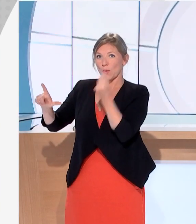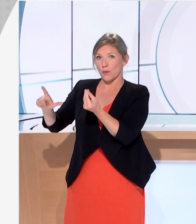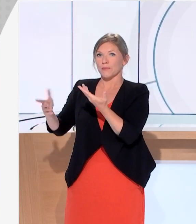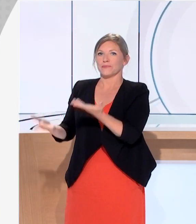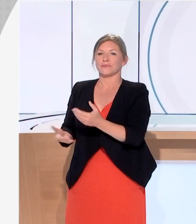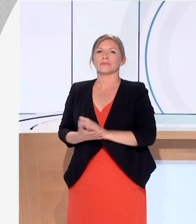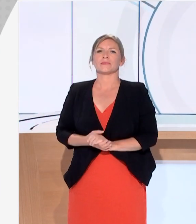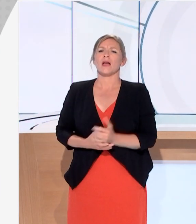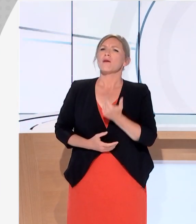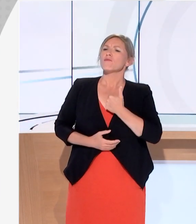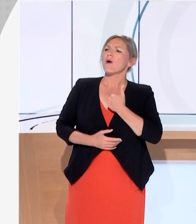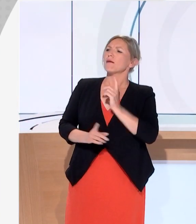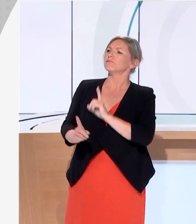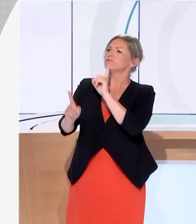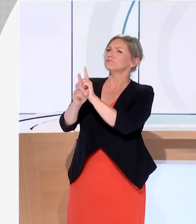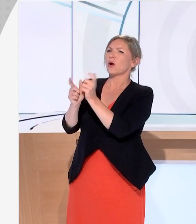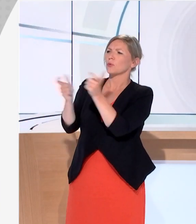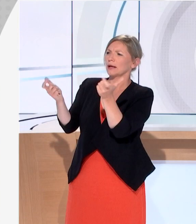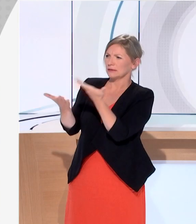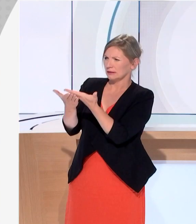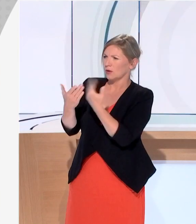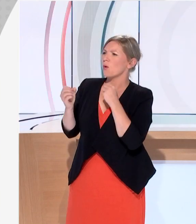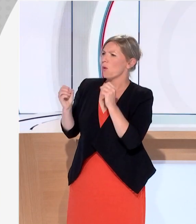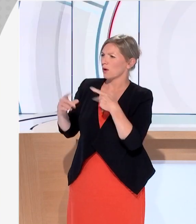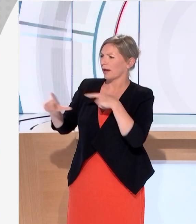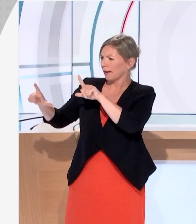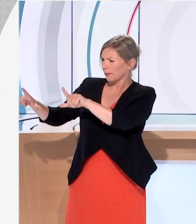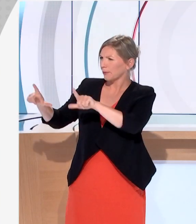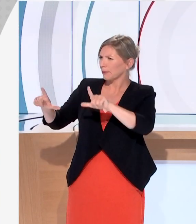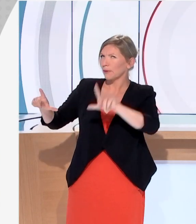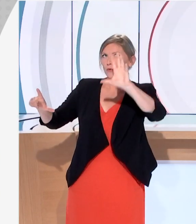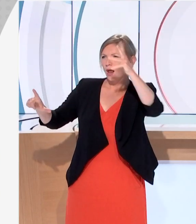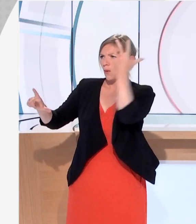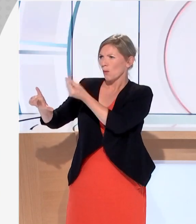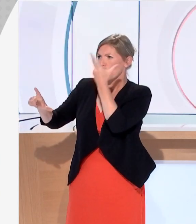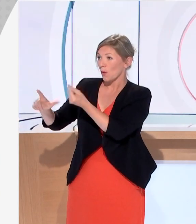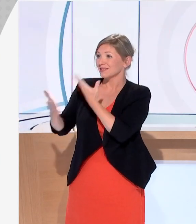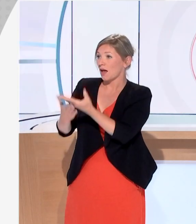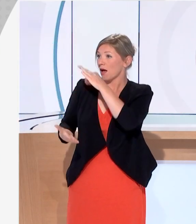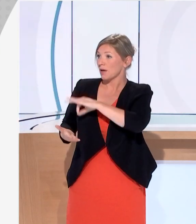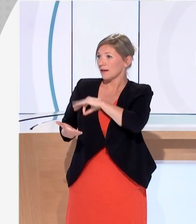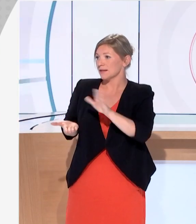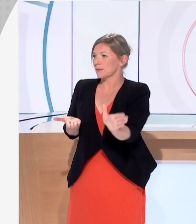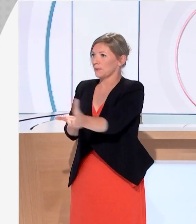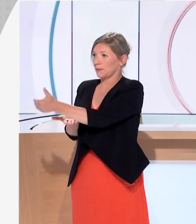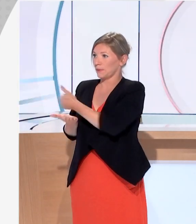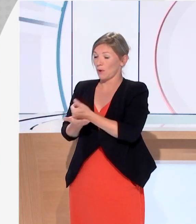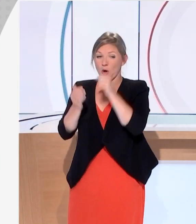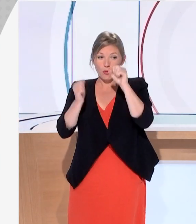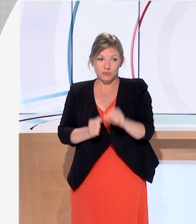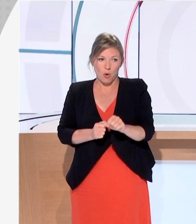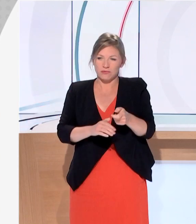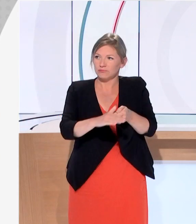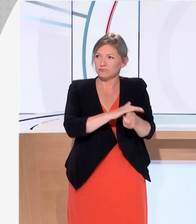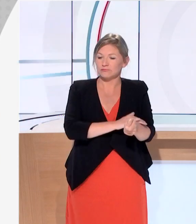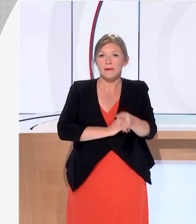J'ai été voir les développeurs en disant « Vous allez, par votre action, financer une vraie politique publique qui fait en sorte que les enfants de